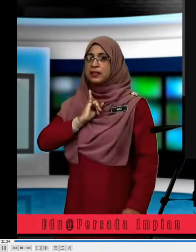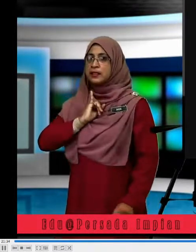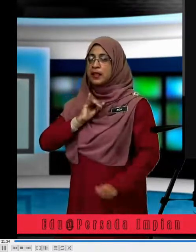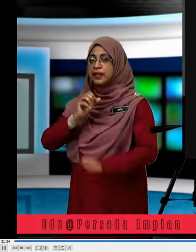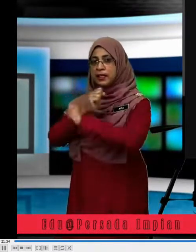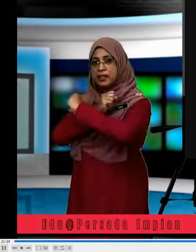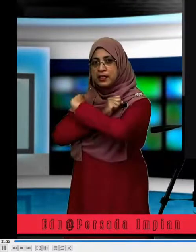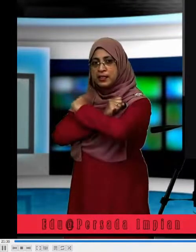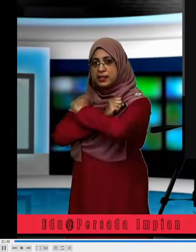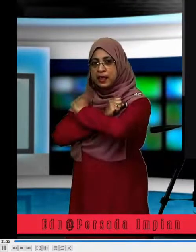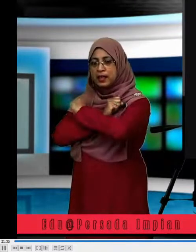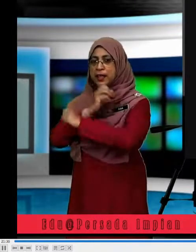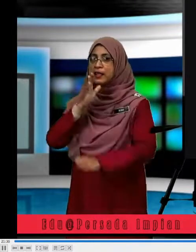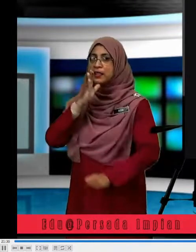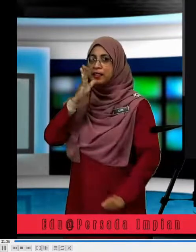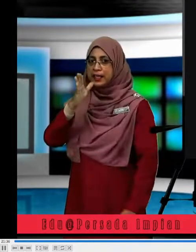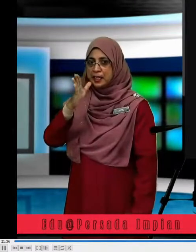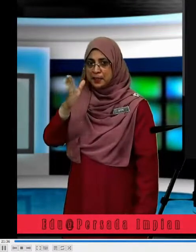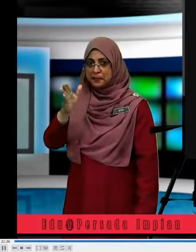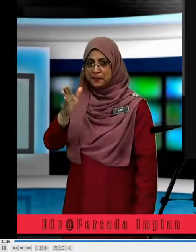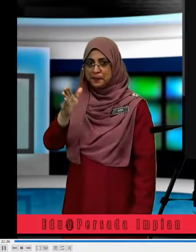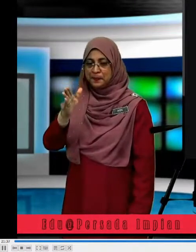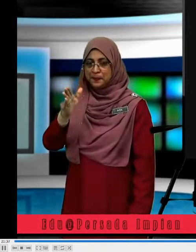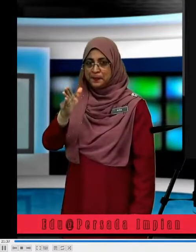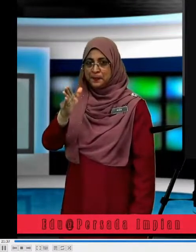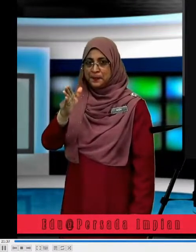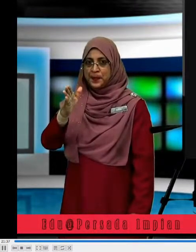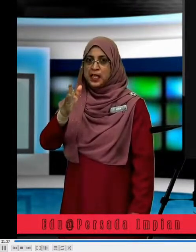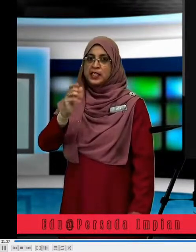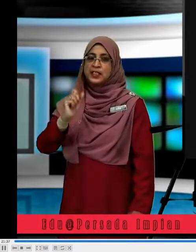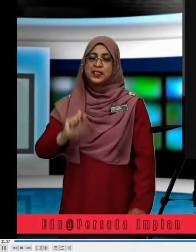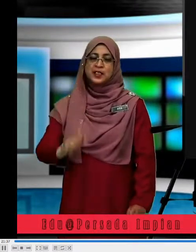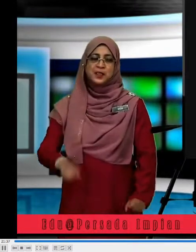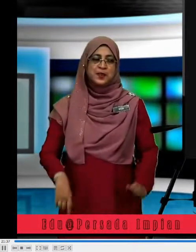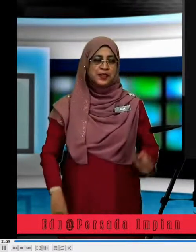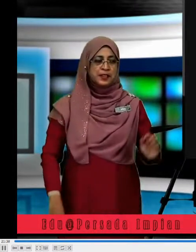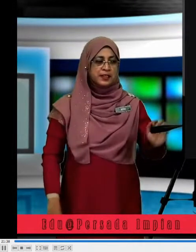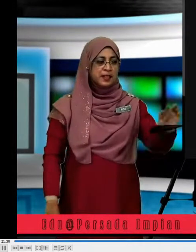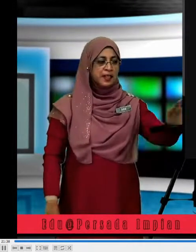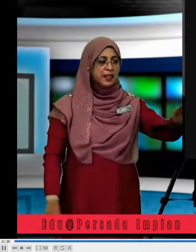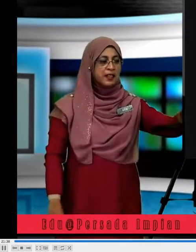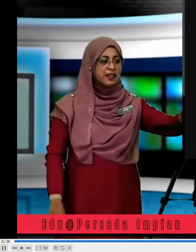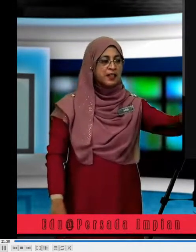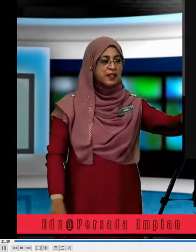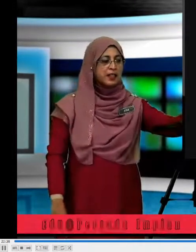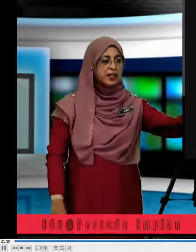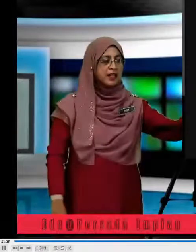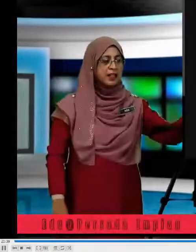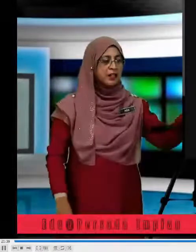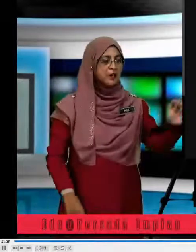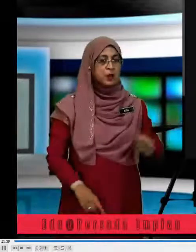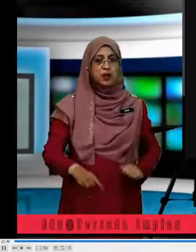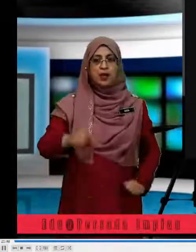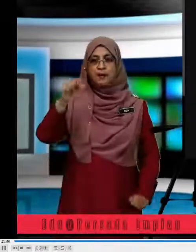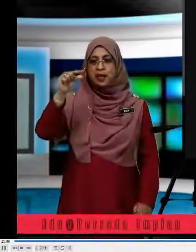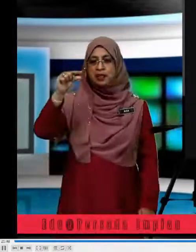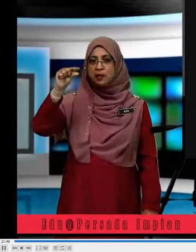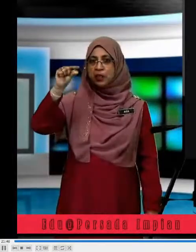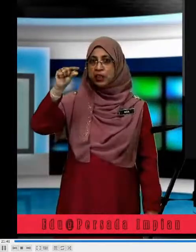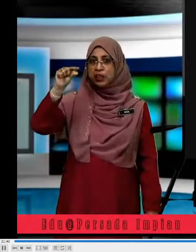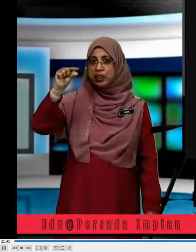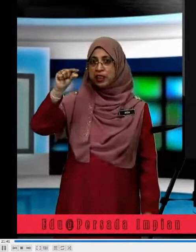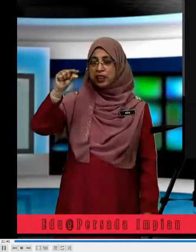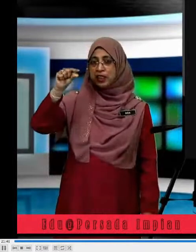saya sayang nenek seterusnya syarat untuk Abang luji